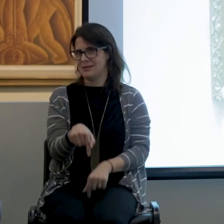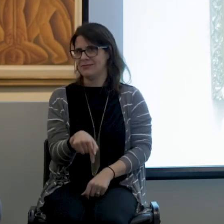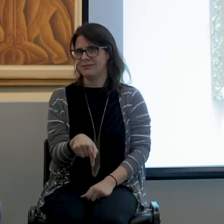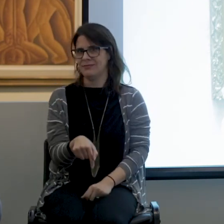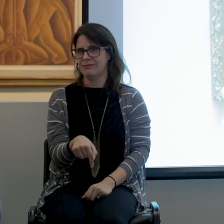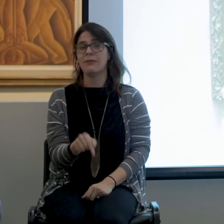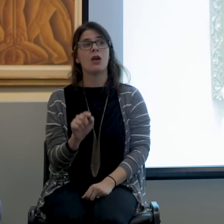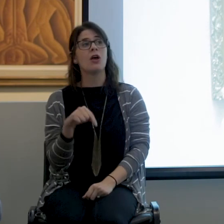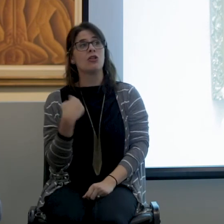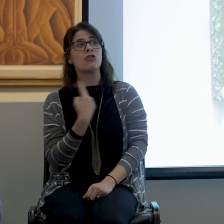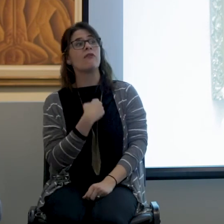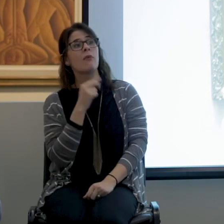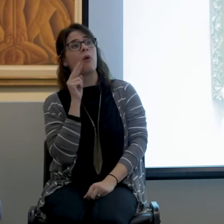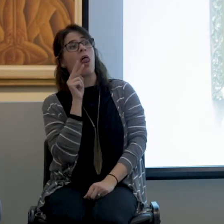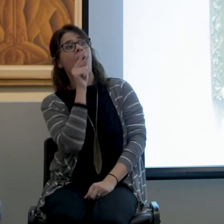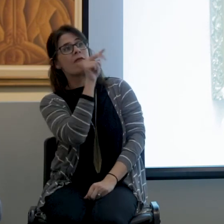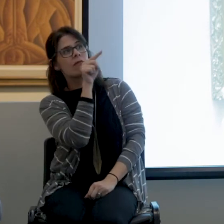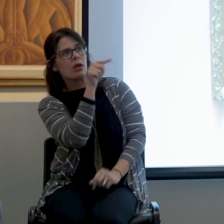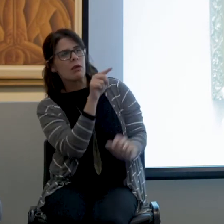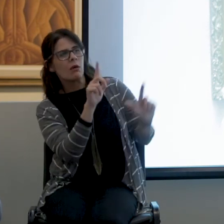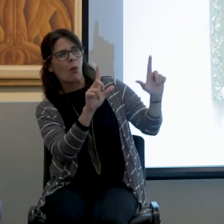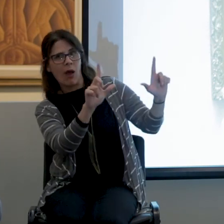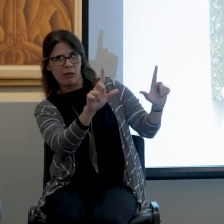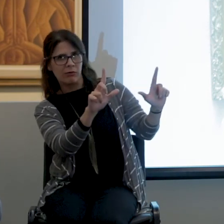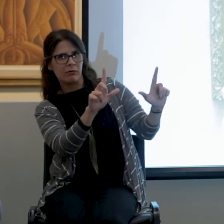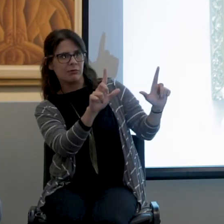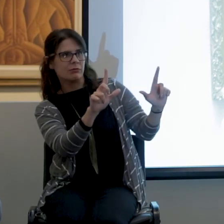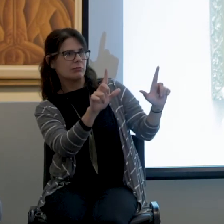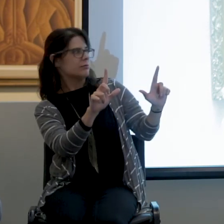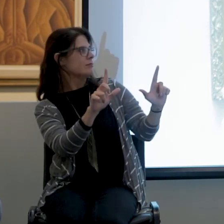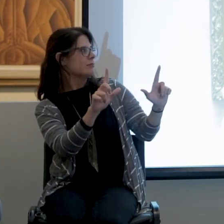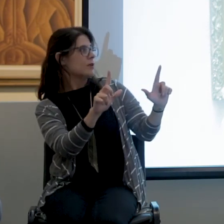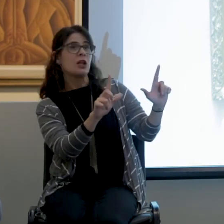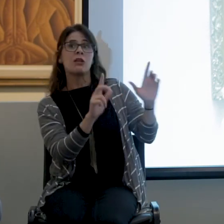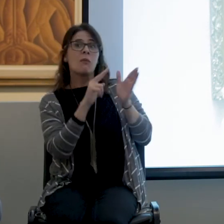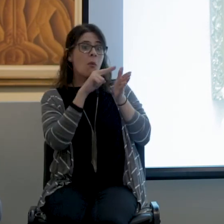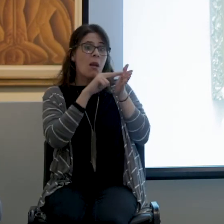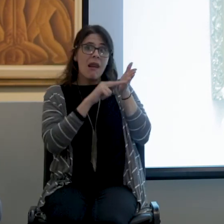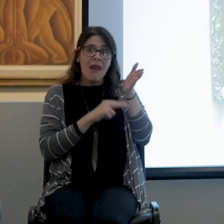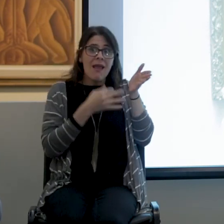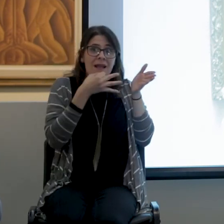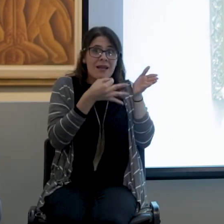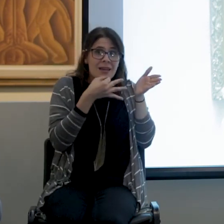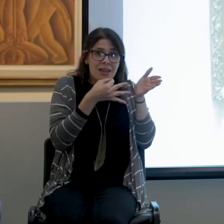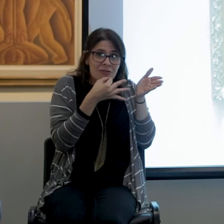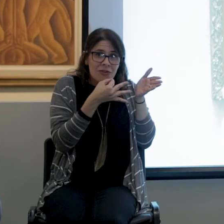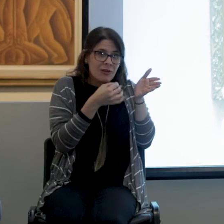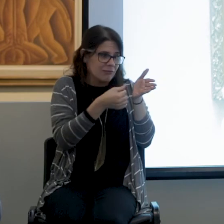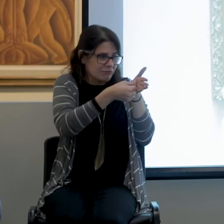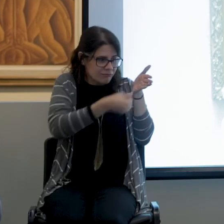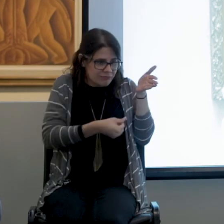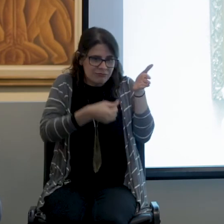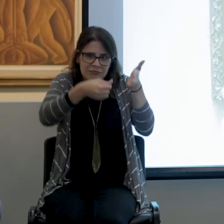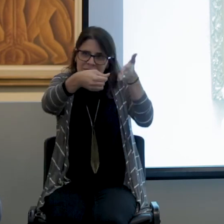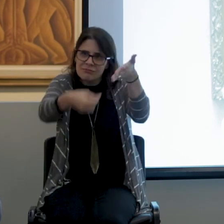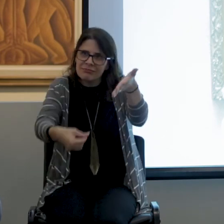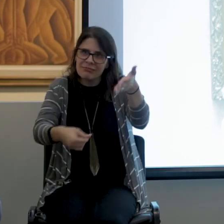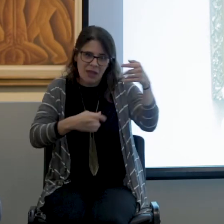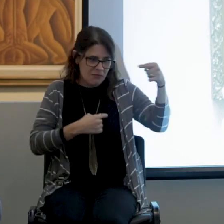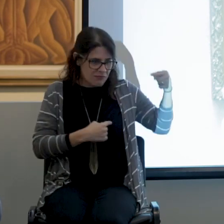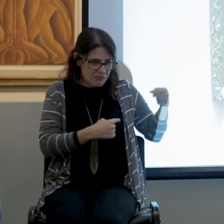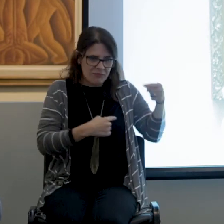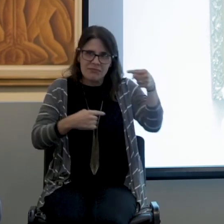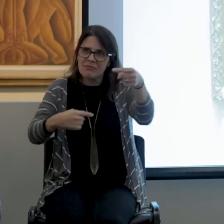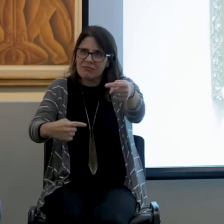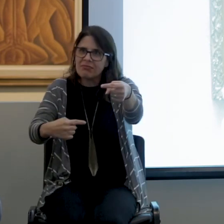ler, eu trouxe para a gente ler juntos, duas pequenas críticas, pequenas eu digo em tamanho, mas